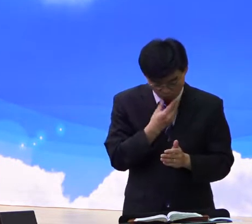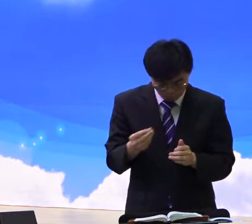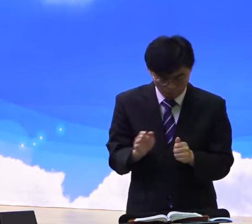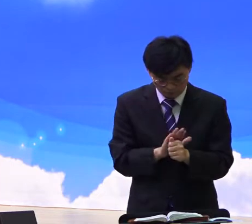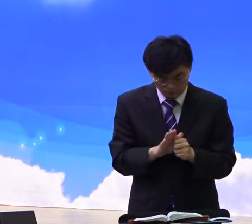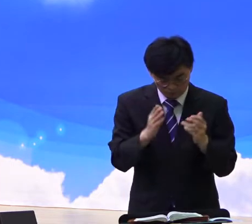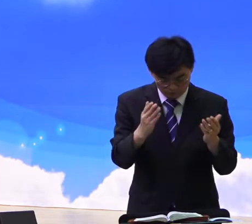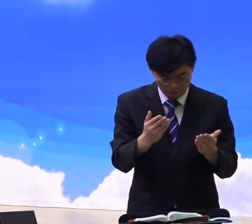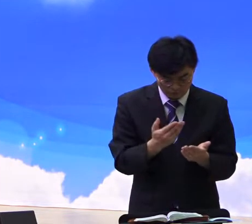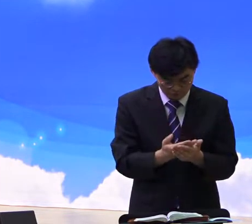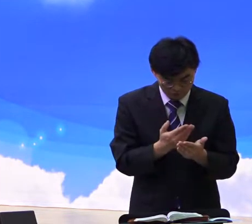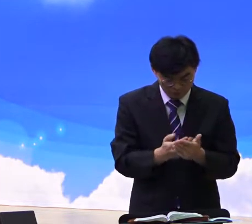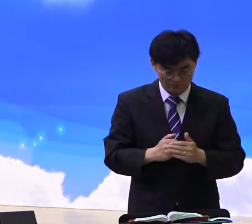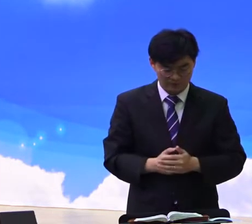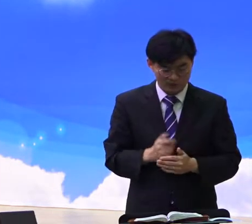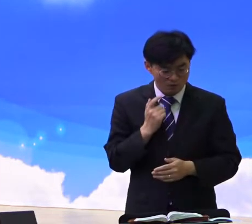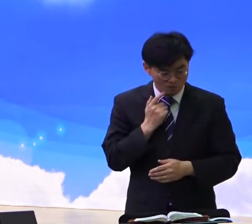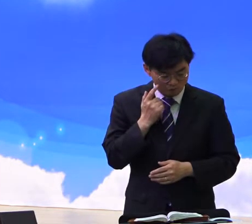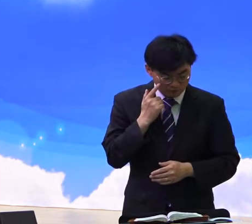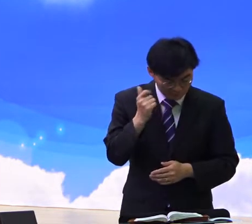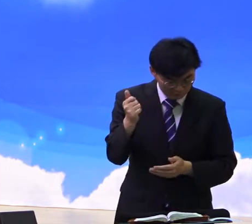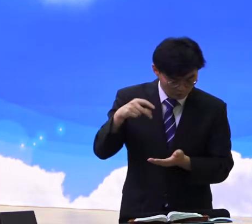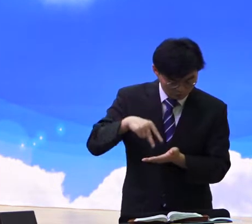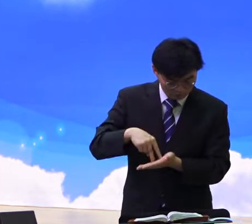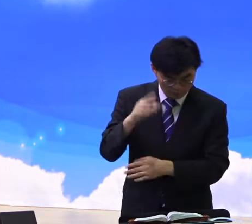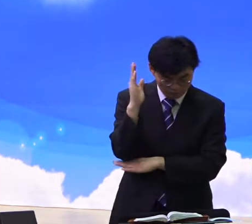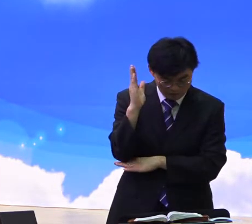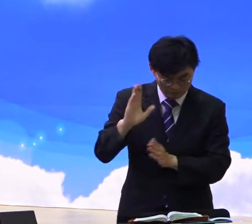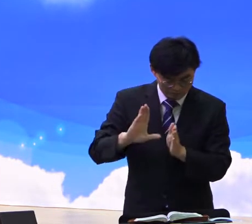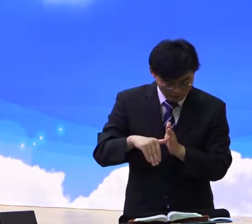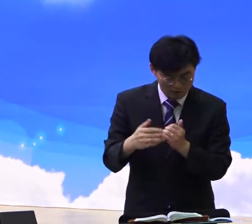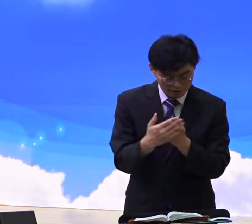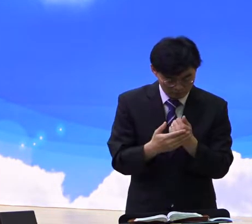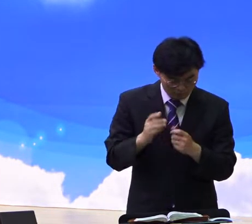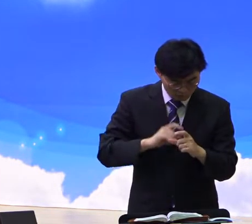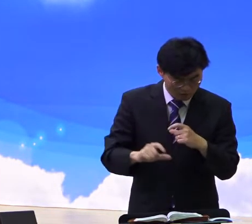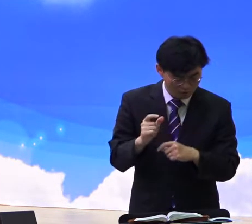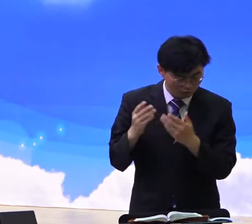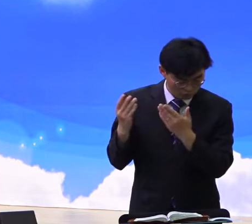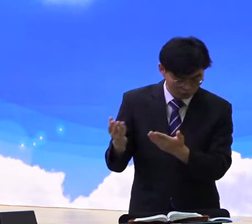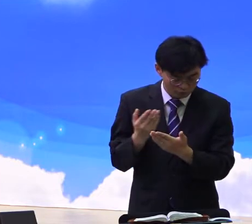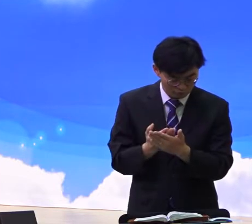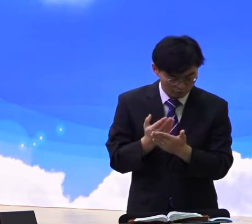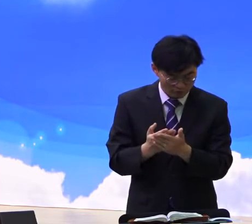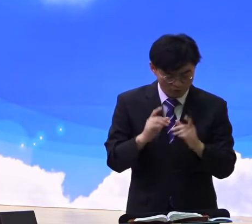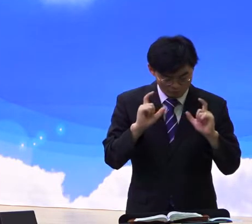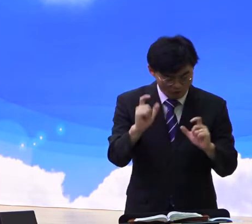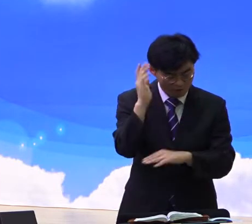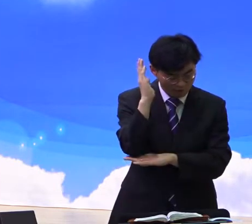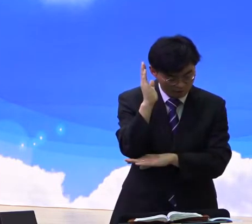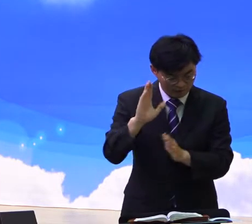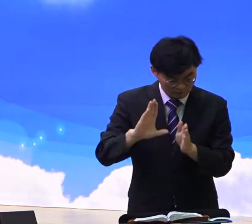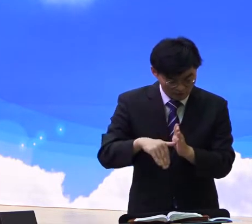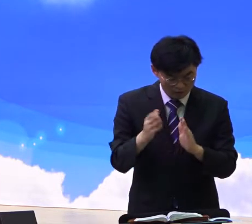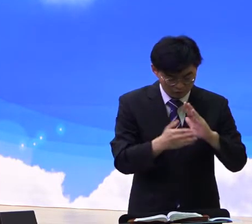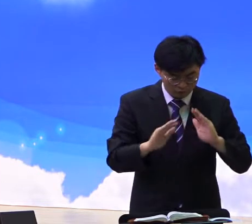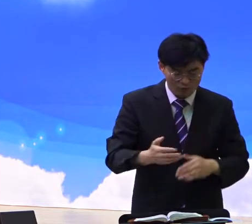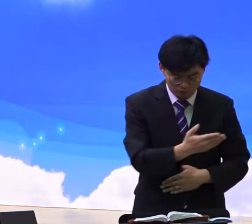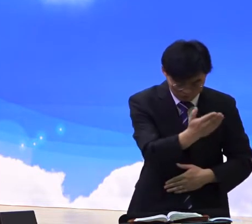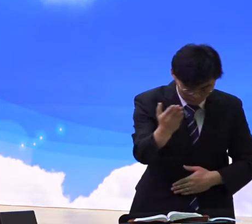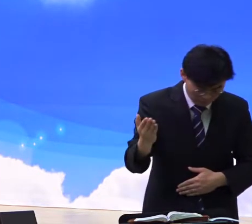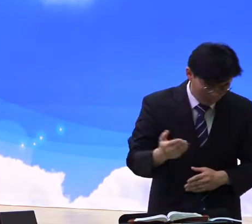담임 목사님 은혜의 은혜를 더하게 하시어 선포하는 말씀이 우리 성도들에게 세상을 이길 큰 힘이 되게